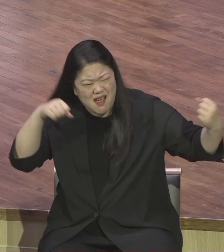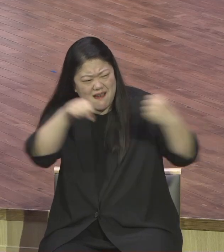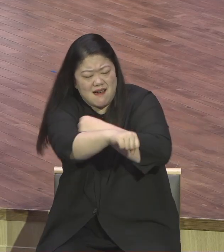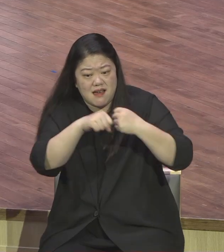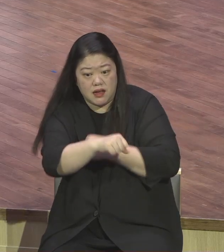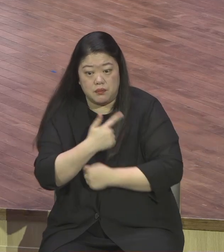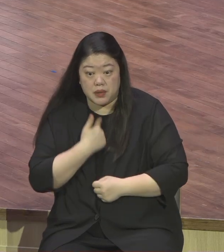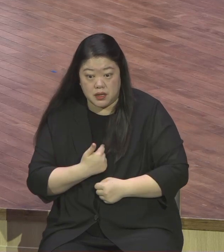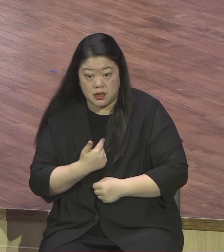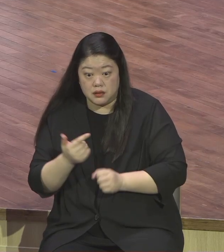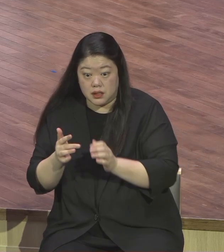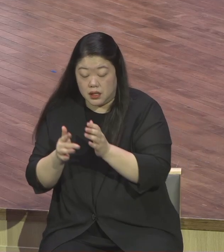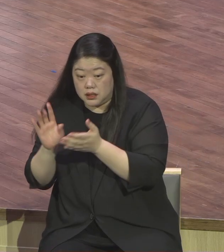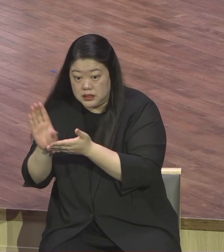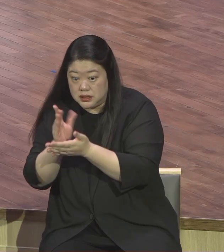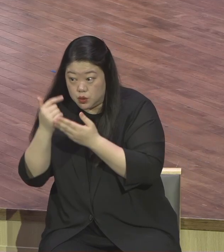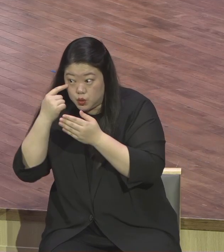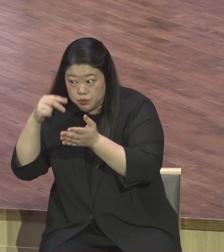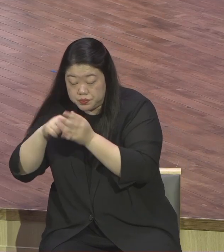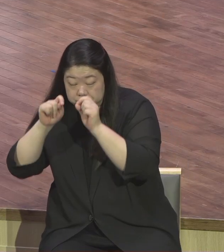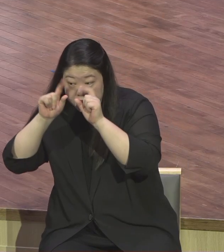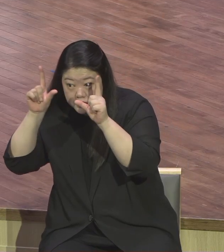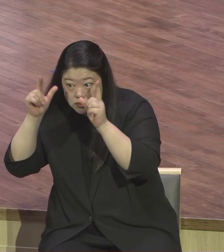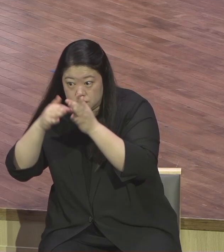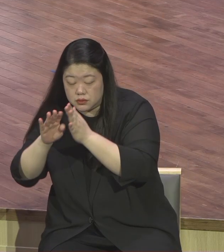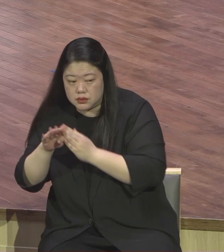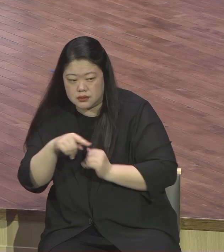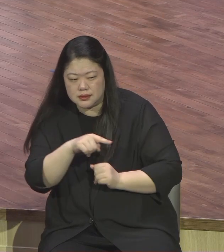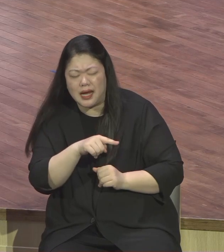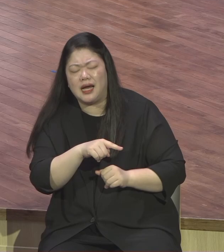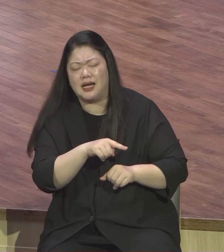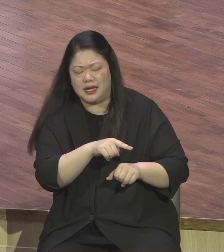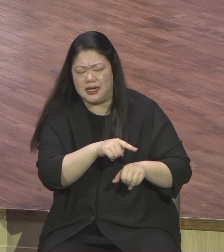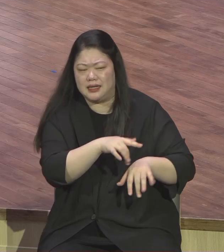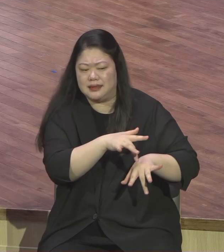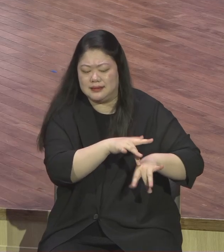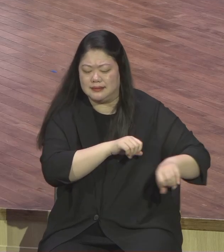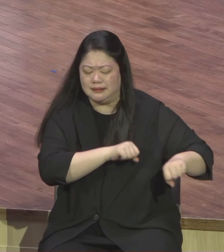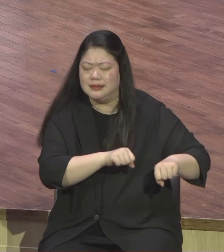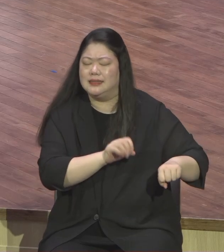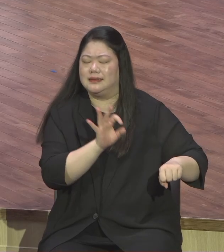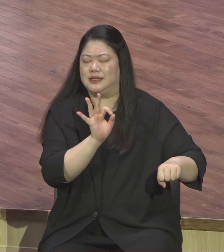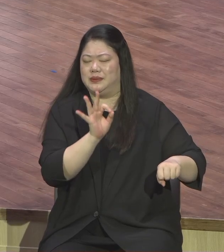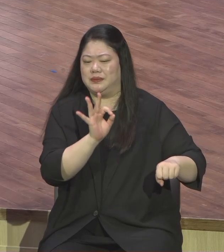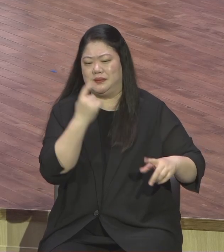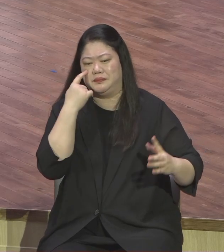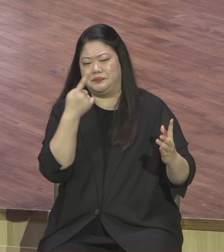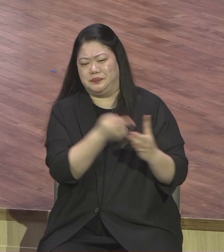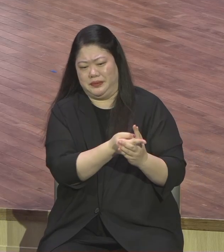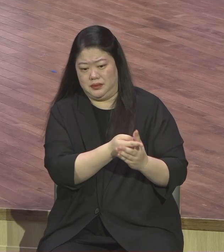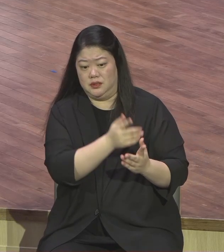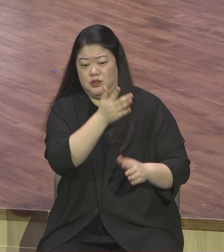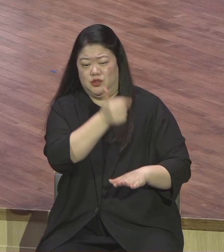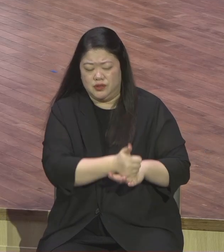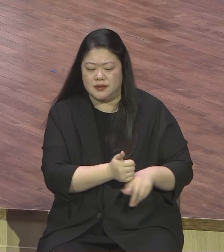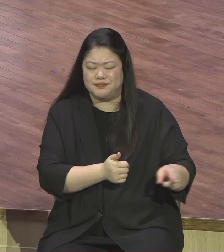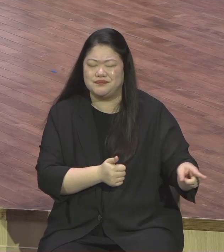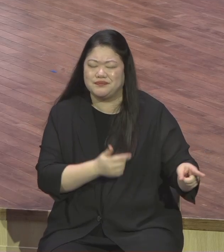예수님 싹 다 파괴버리잖아요 그리고 죽이는 것을 치유해 주잖아요 살려주잖아요 그리스도 눈으로